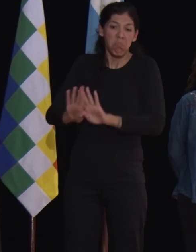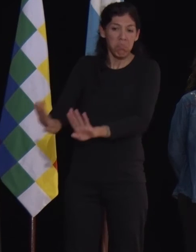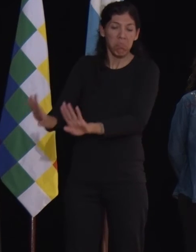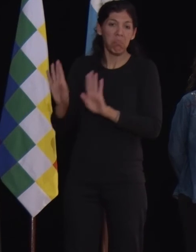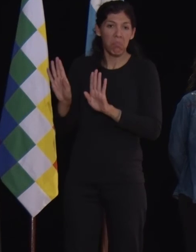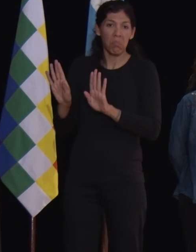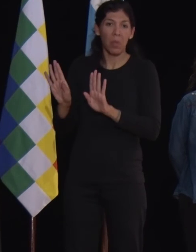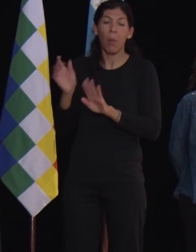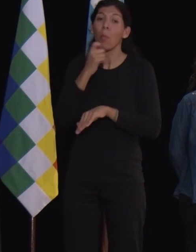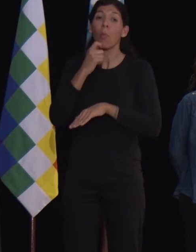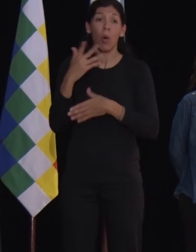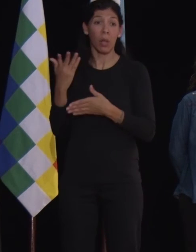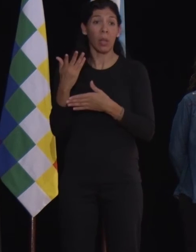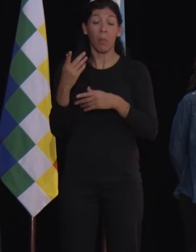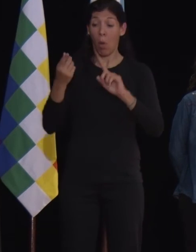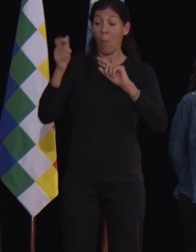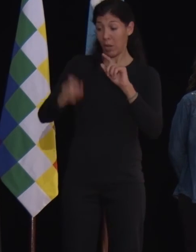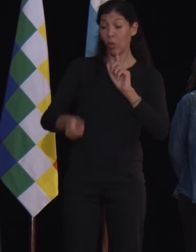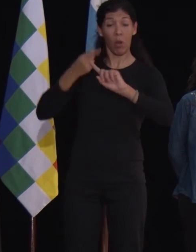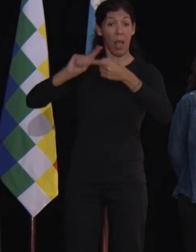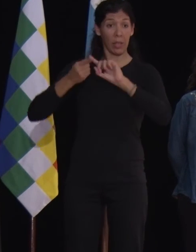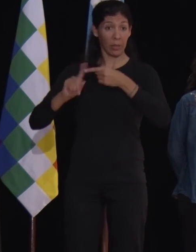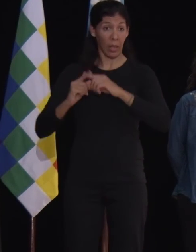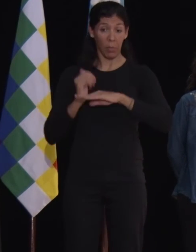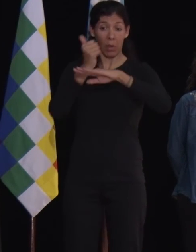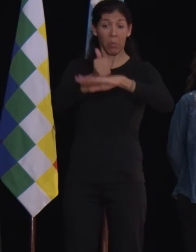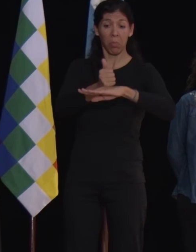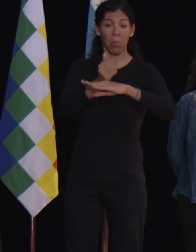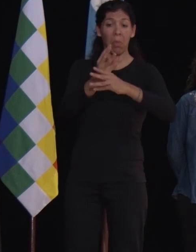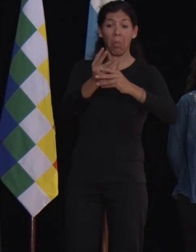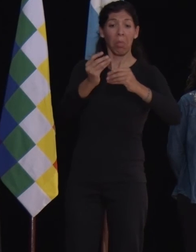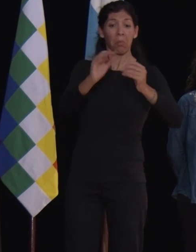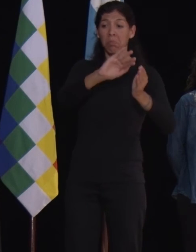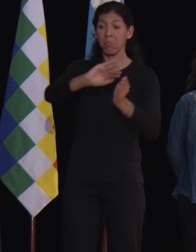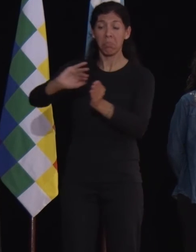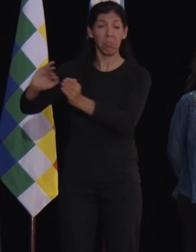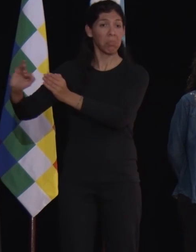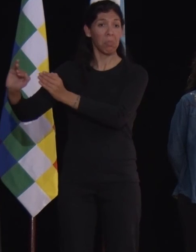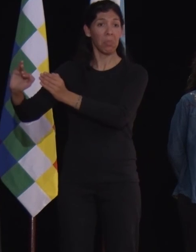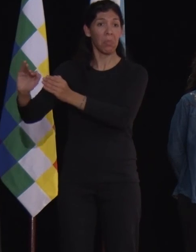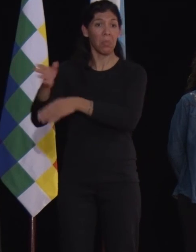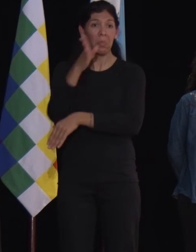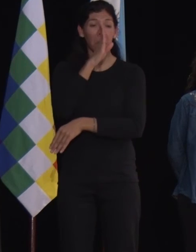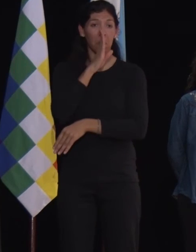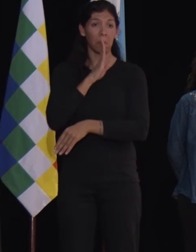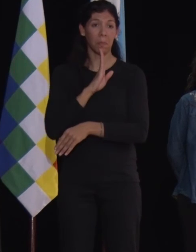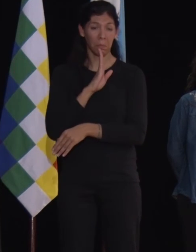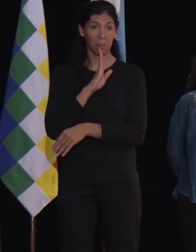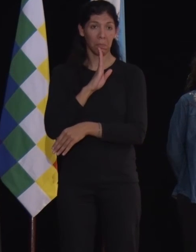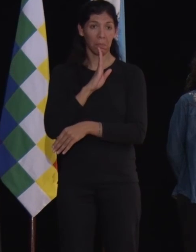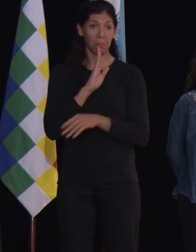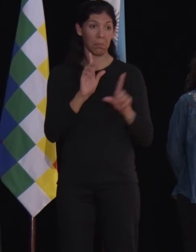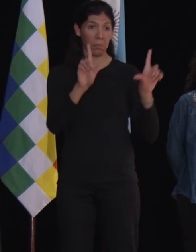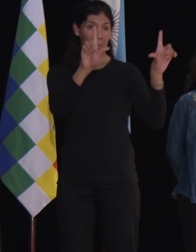caso cuando desaparecemos los intérpretes que somos una especie de recursos viviente queda el silencio absoluto y